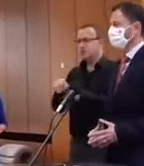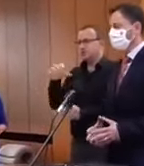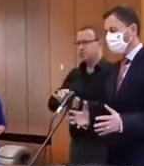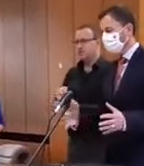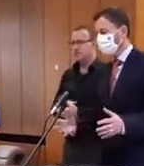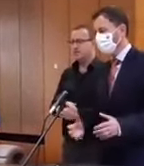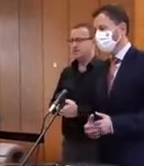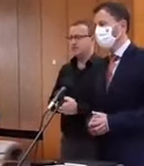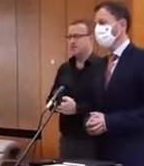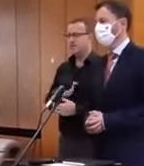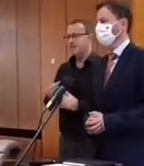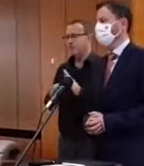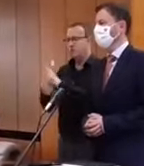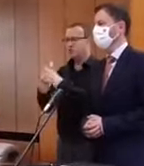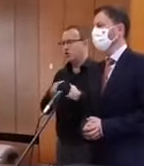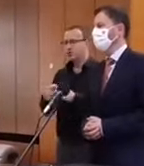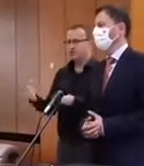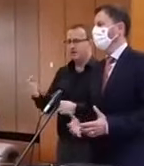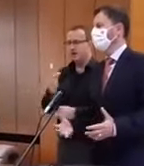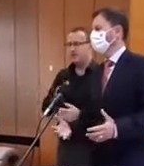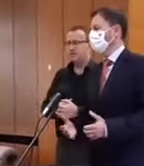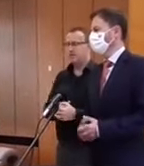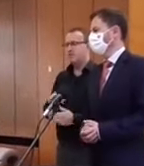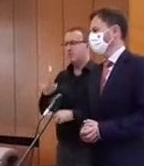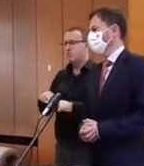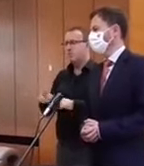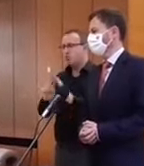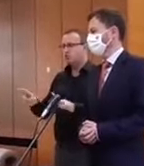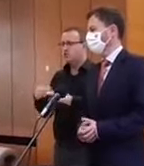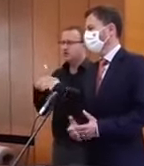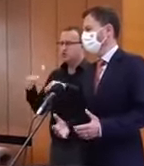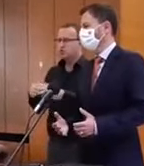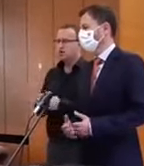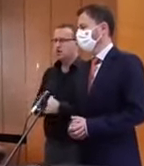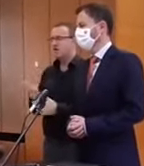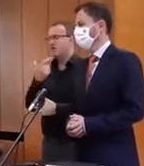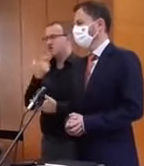tejto pracovnej skupiny, predstavíme ich koaličným partnerom a potom sa môžeme